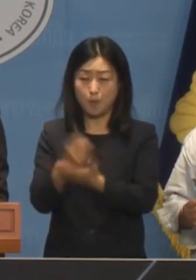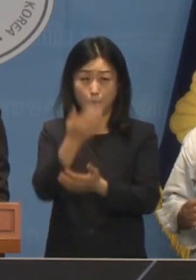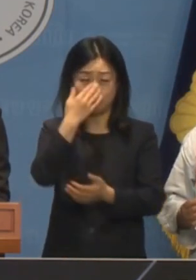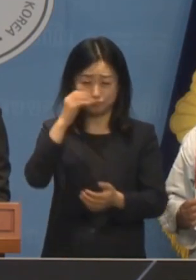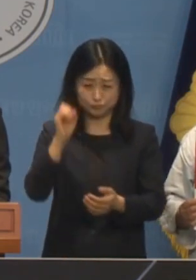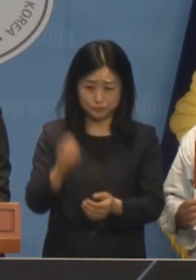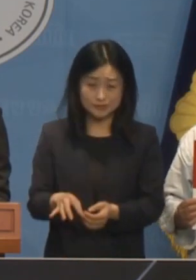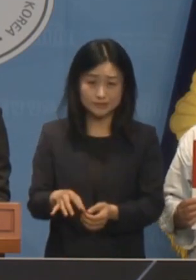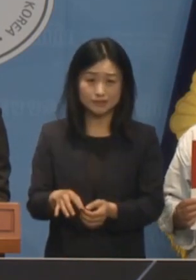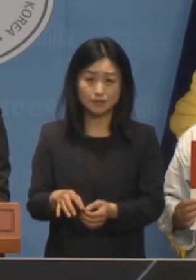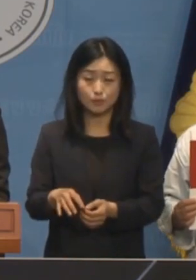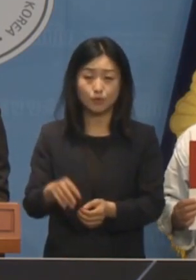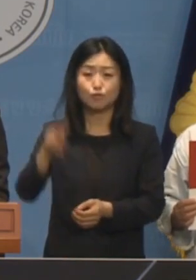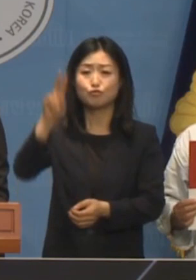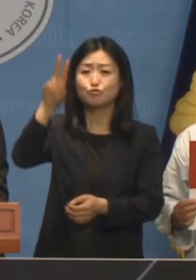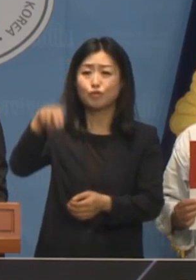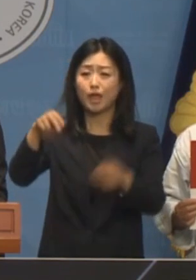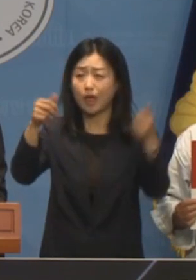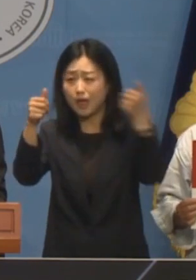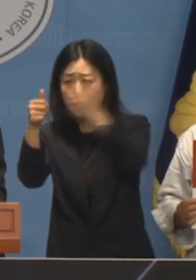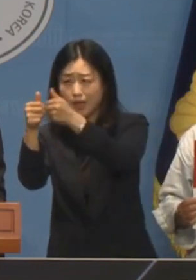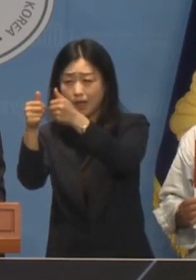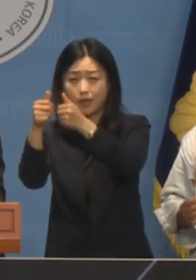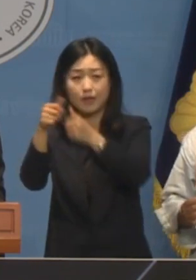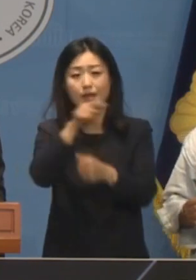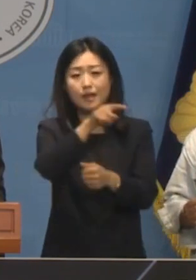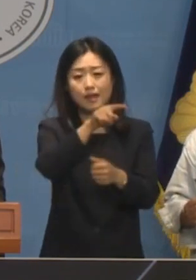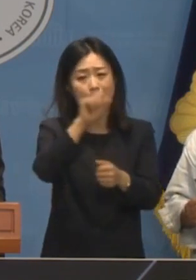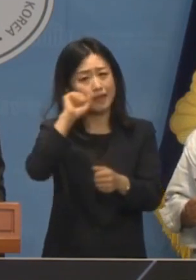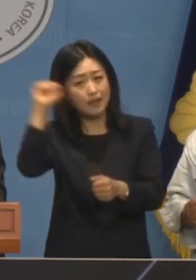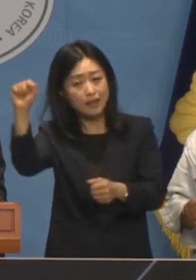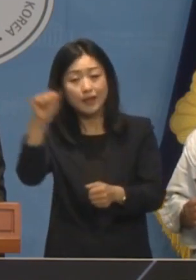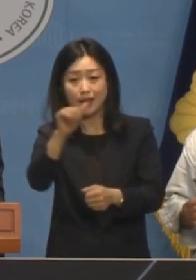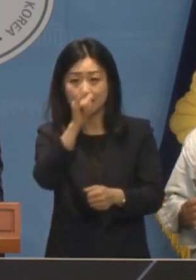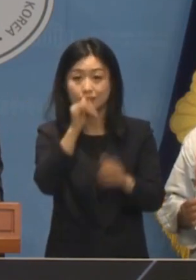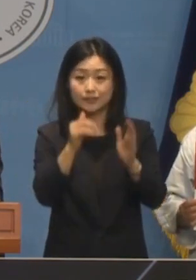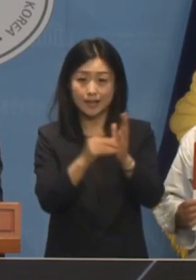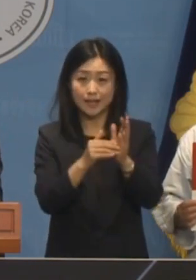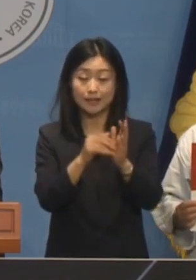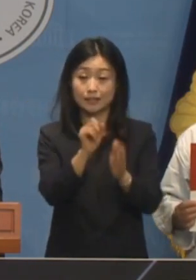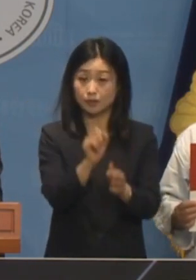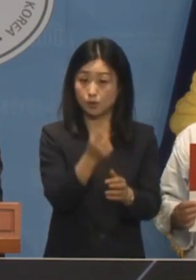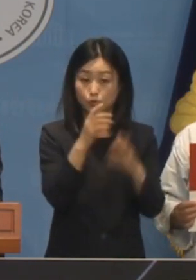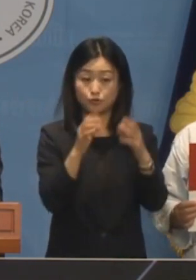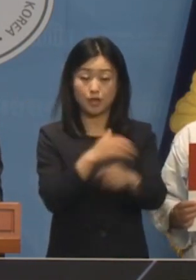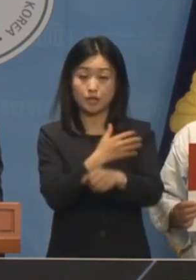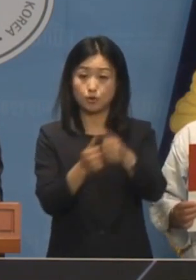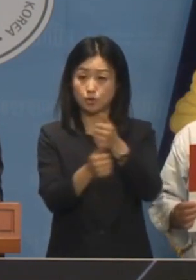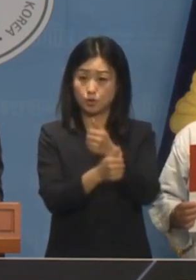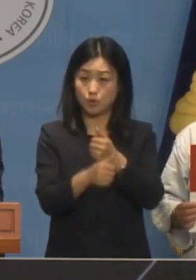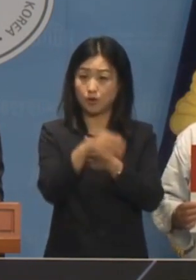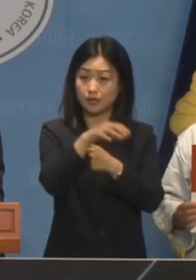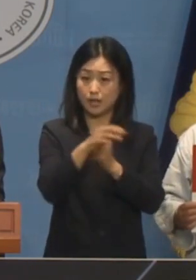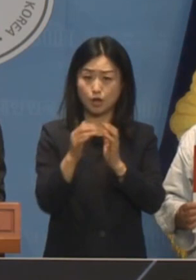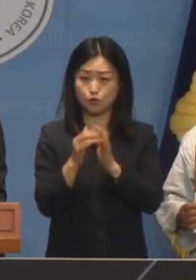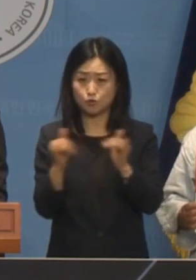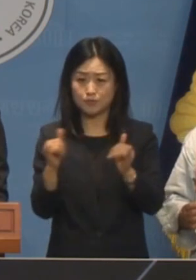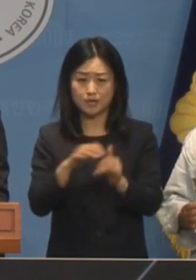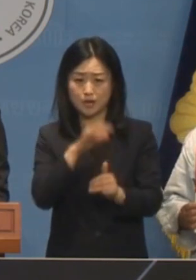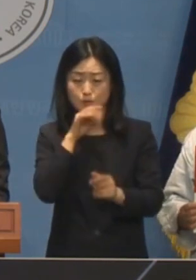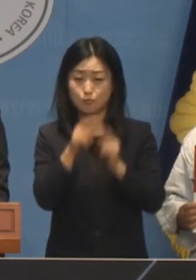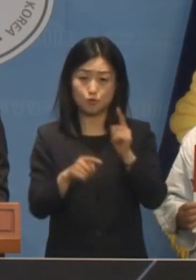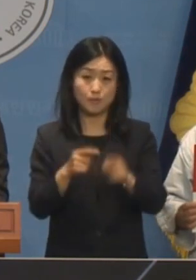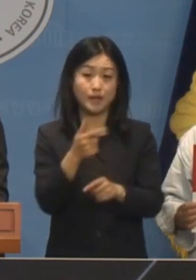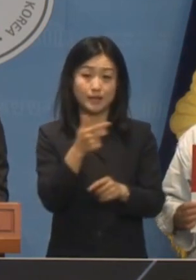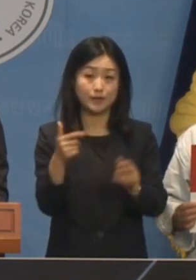유엔의 목소리만을 대변해온 편향된 인물들밖에 없었기 때문이다. 이로 인해 국가인권위에 대한 국민적 저항이